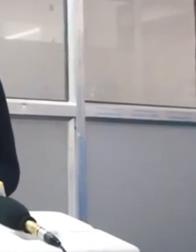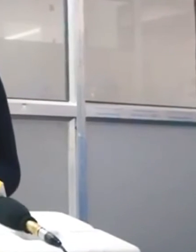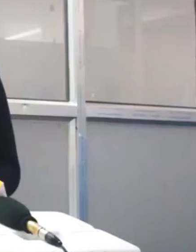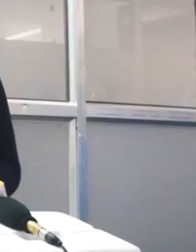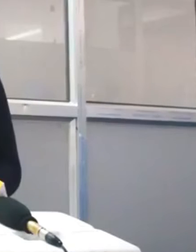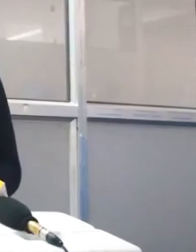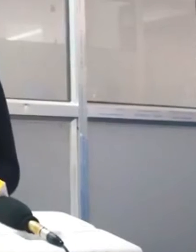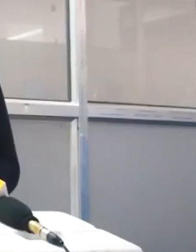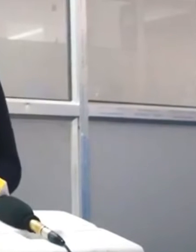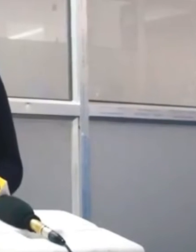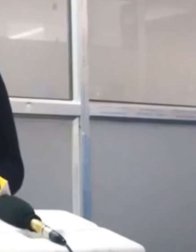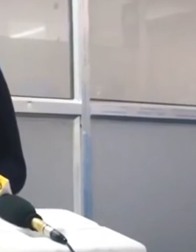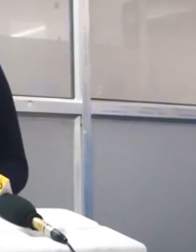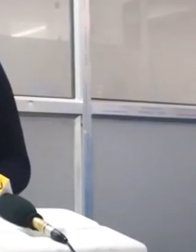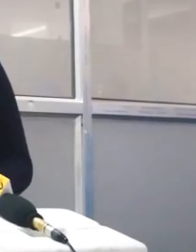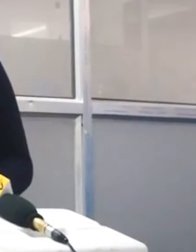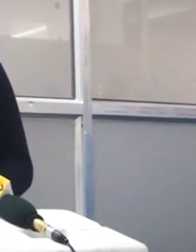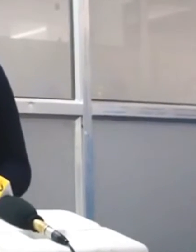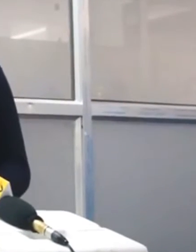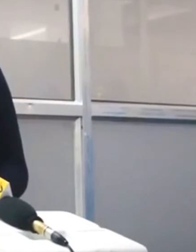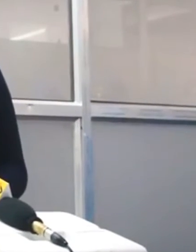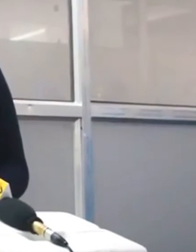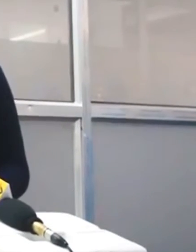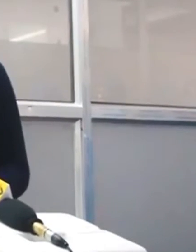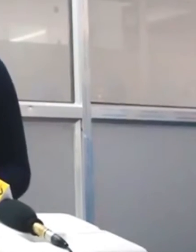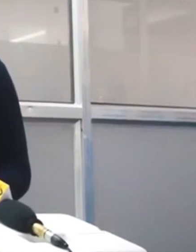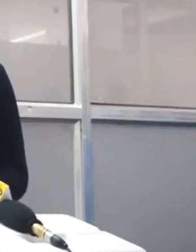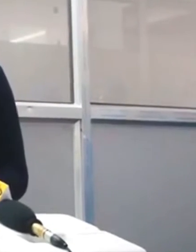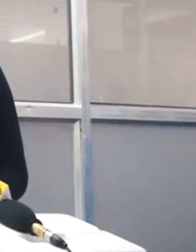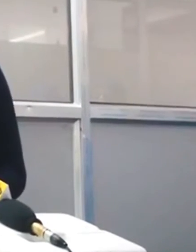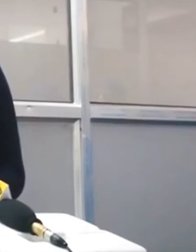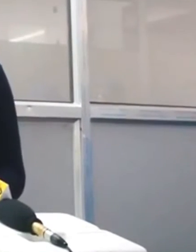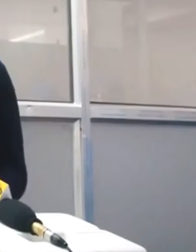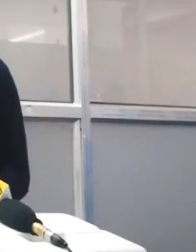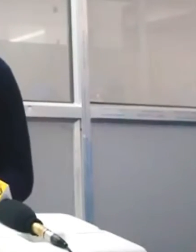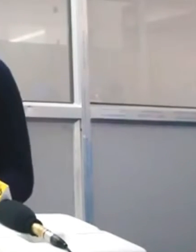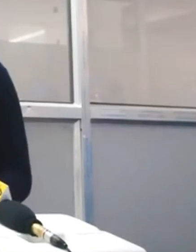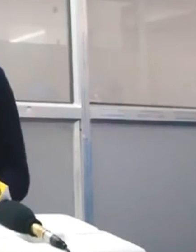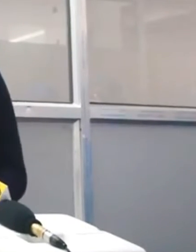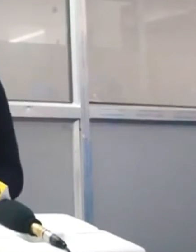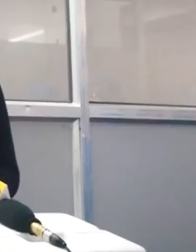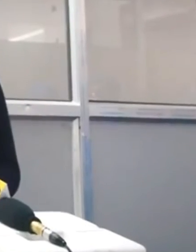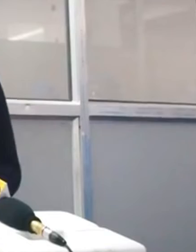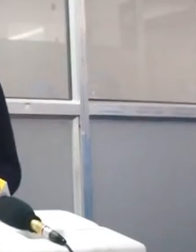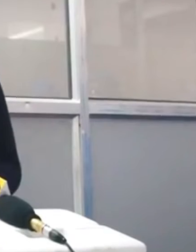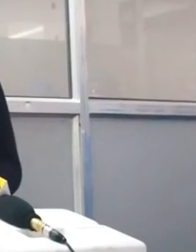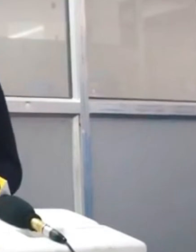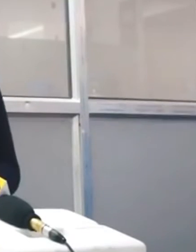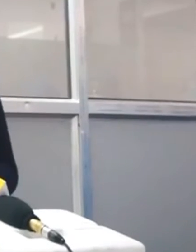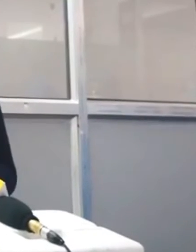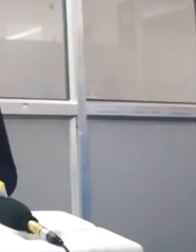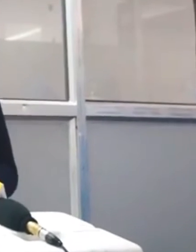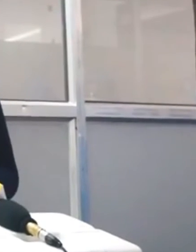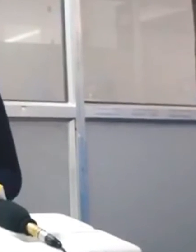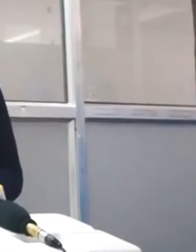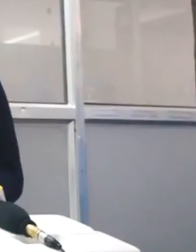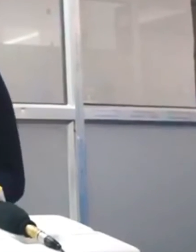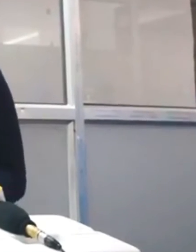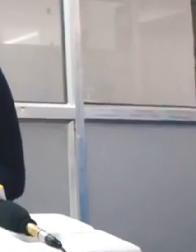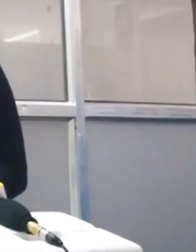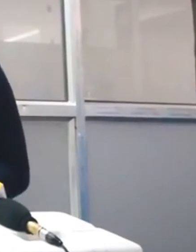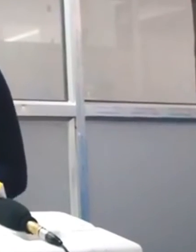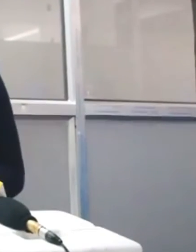हस्पिटलको रेखदेखमा चाहिँ नि म एकदमै सेटिस्फाइड थिएँ र स्पेसली डक्टर सागर राज भण्डारी र डक्टर अनुभाषकोलाई चाहिँ स्पेसली थ्याङ्क यू